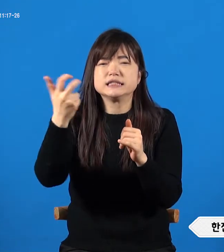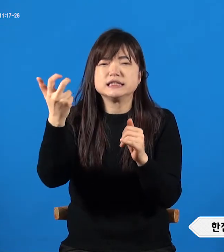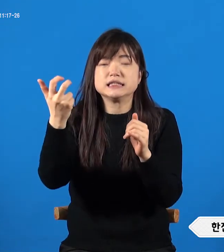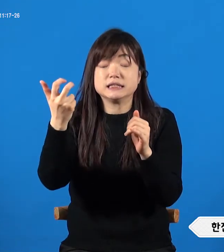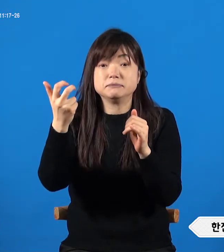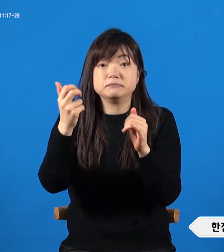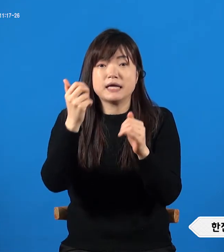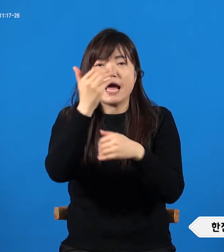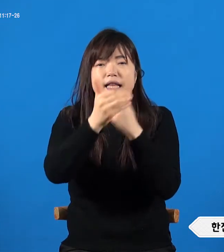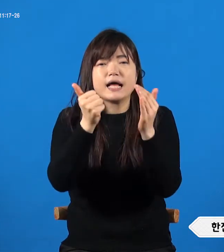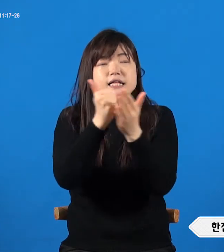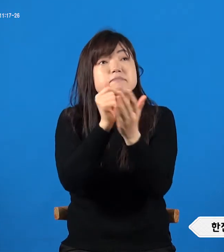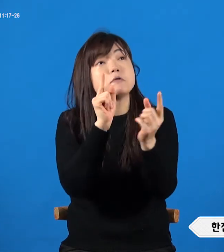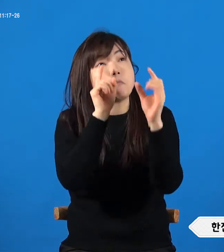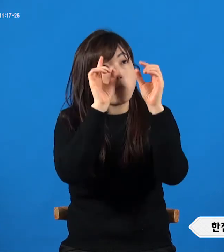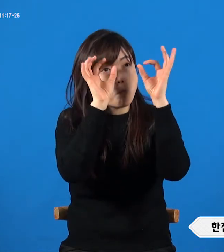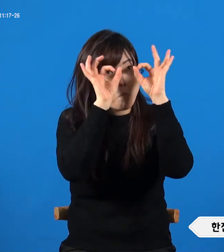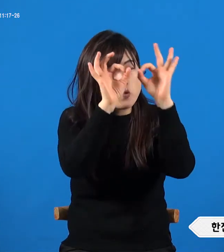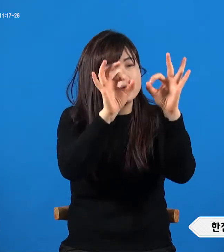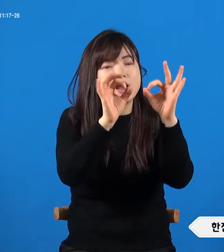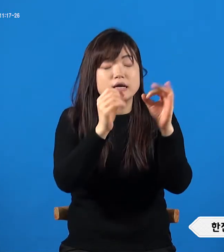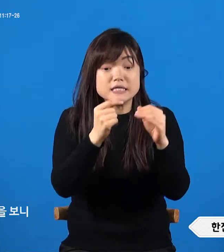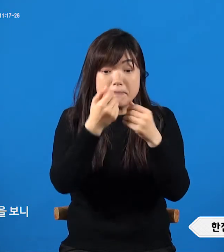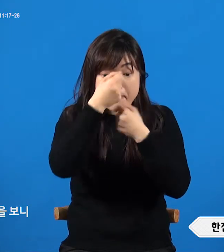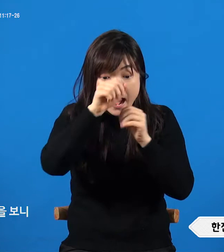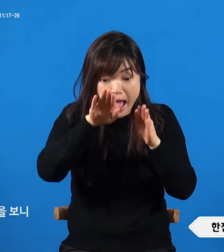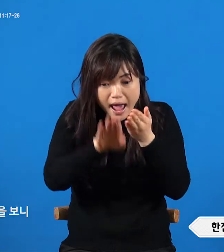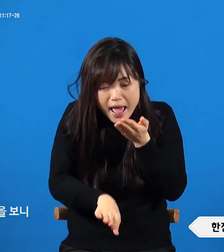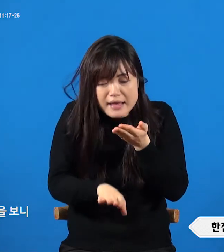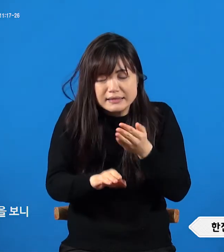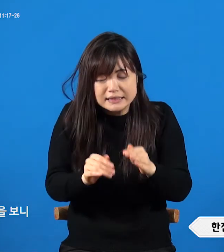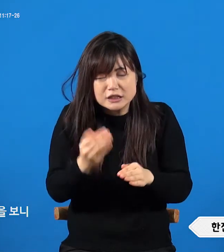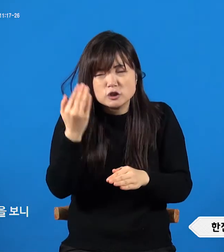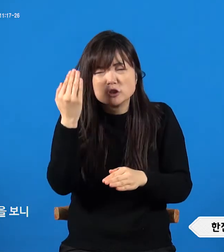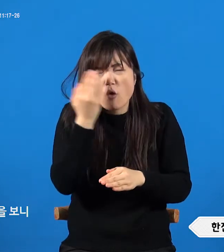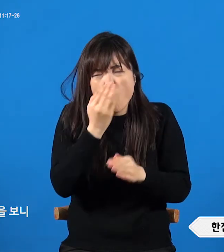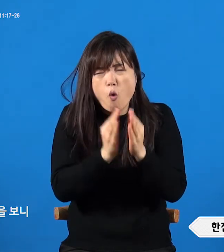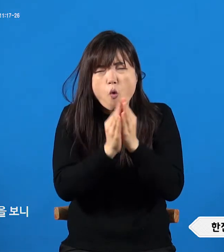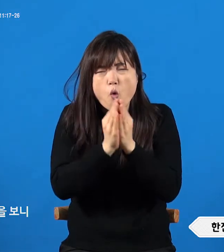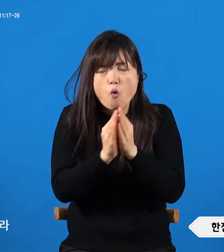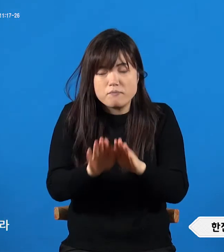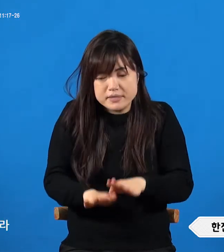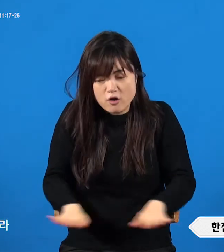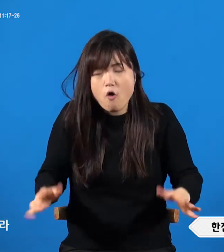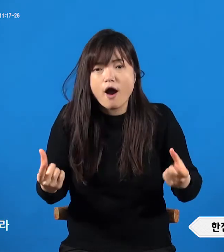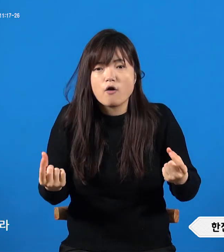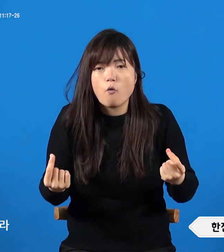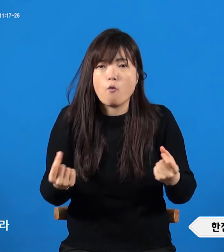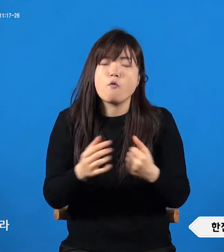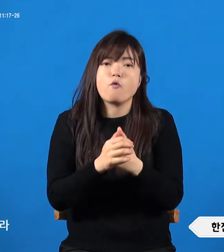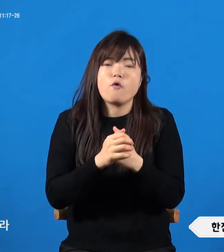하나님을 보니 그의 발 아래에는 천국을 편듯하고 하늘같이 청명하더라.